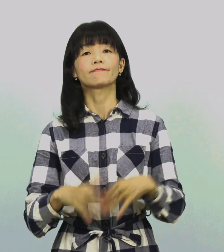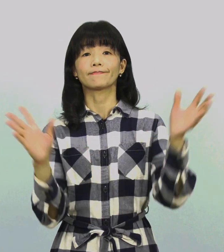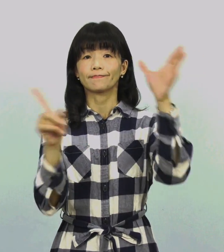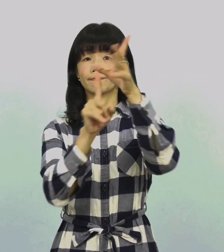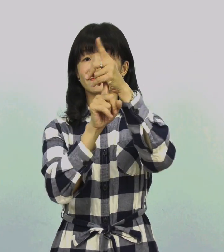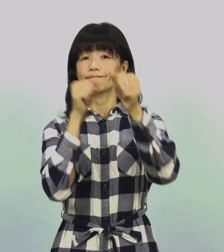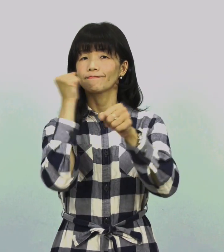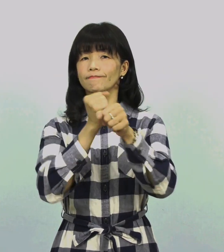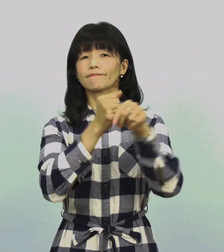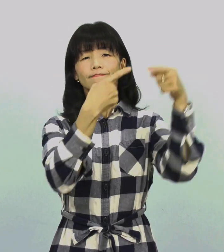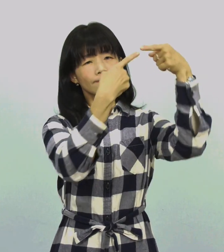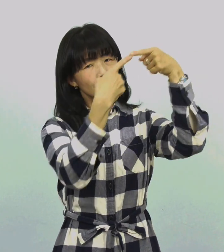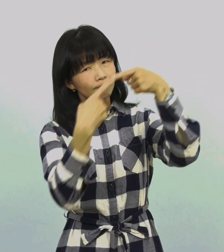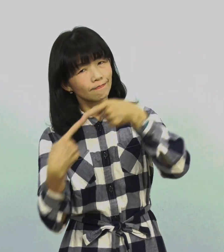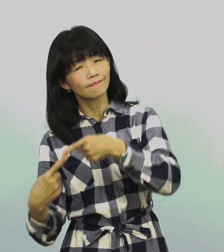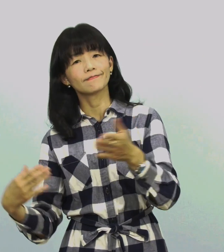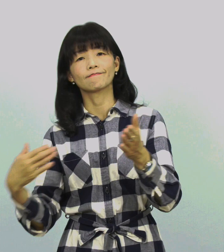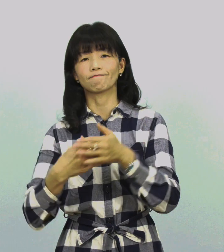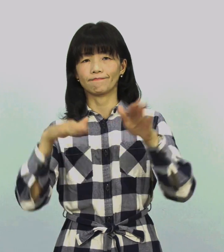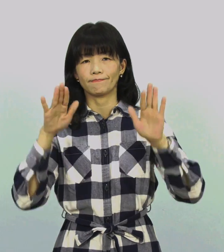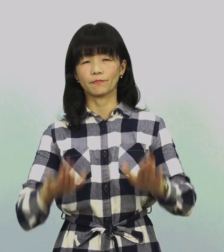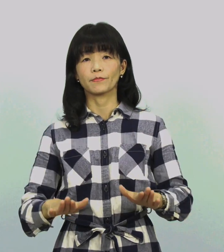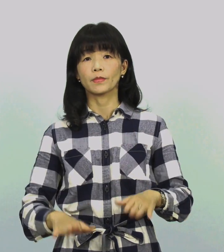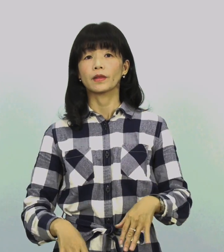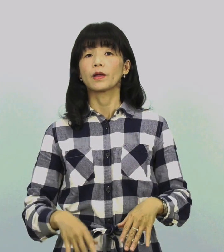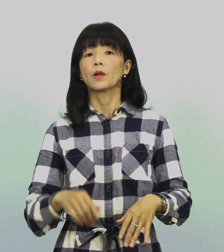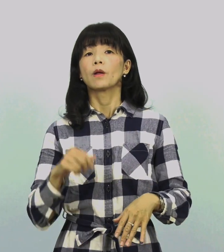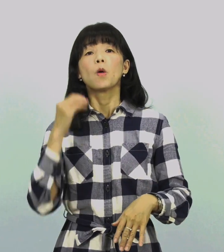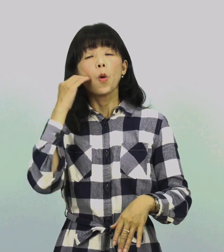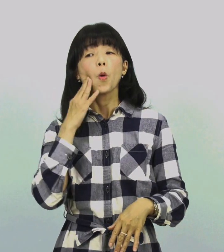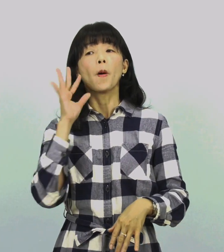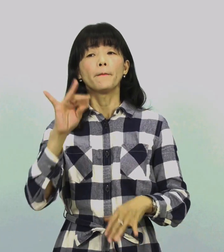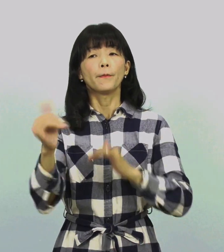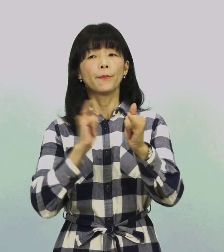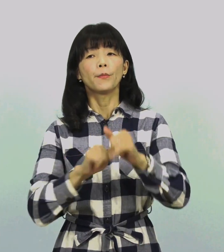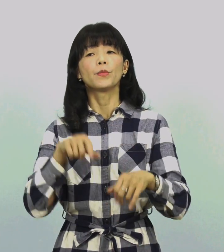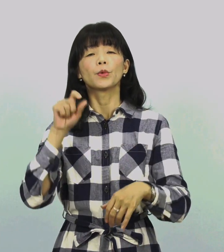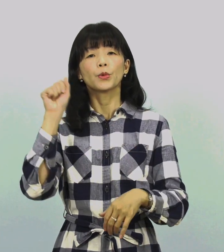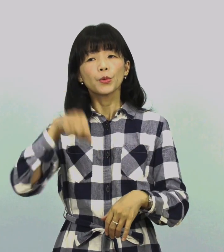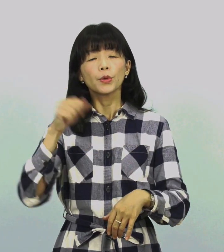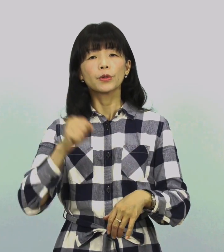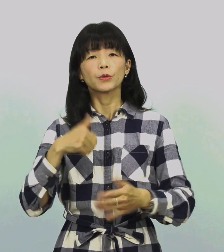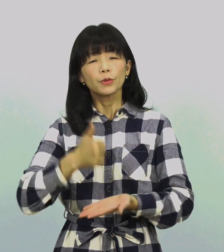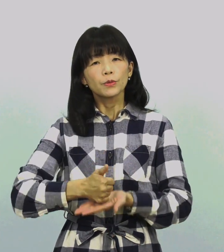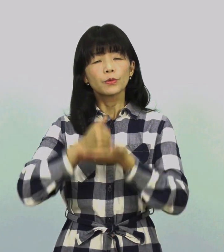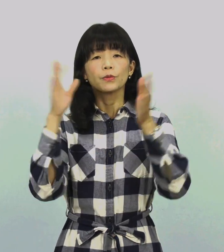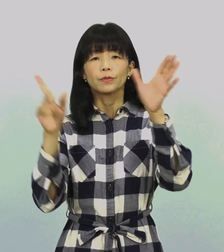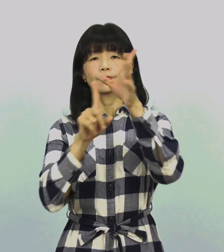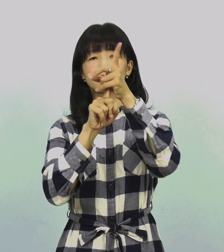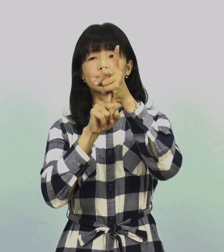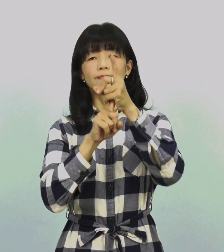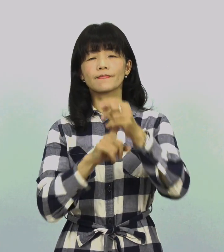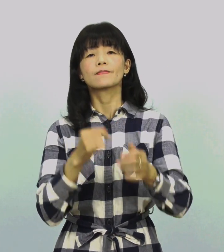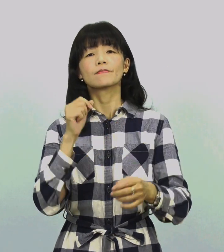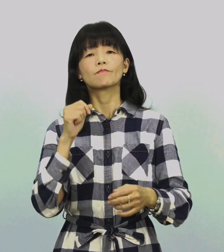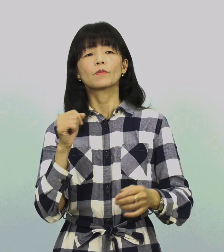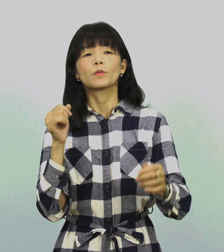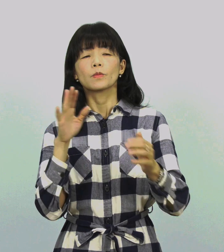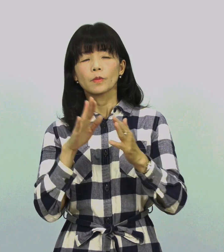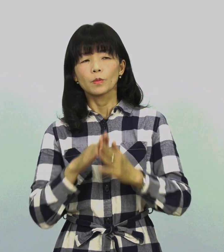作一直都在，当他的百姓愿意尊他的名为圣，艰辛依靠他时，神的百